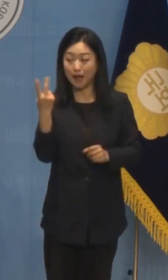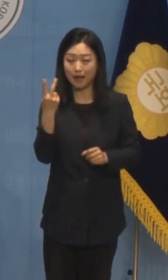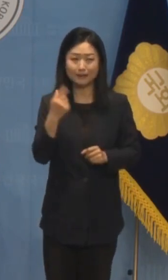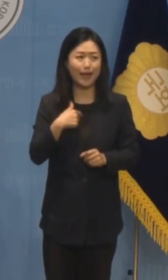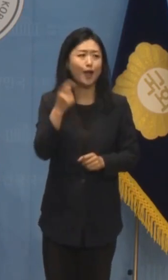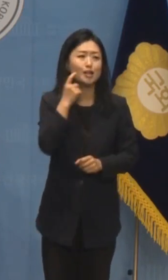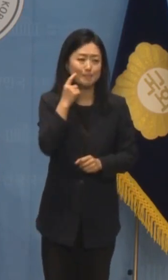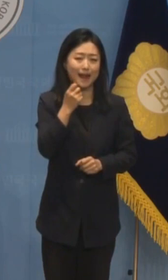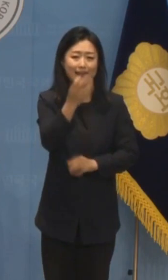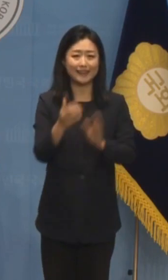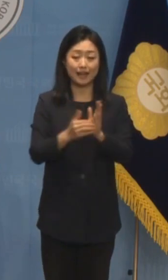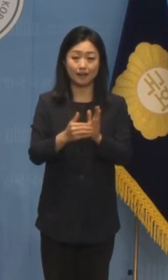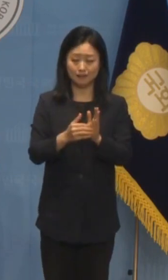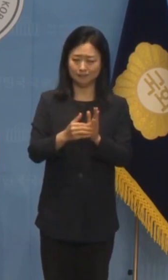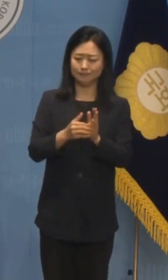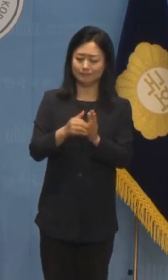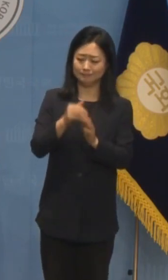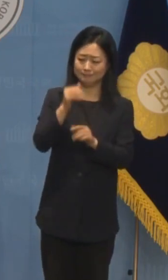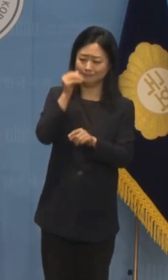모양인데 부질없습니다.